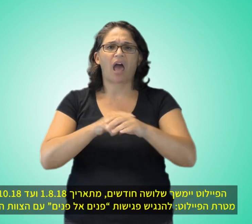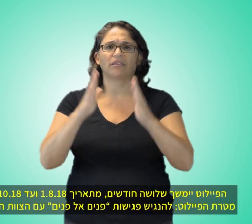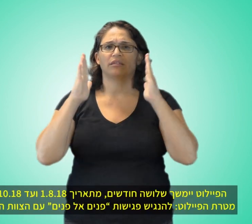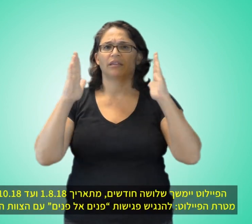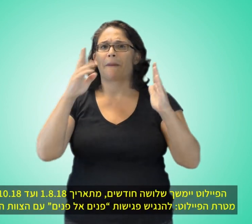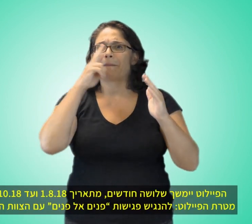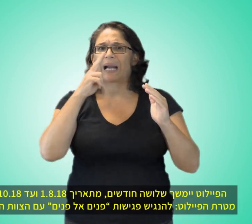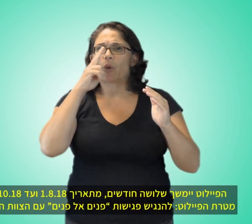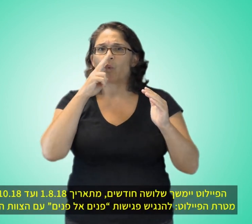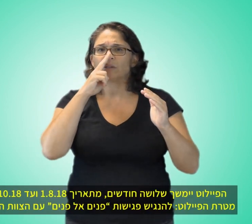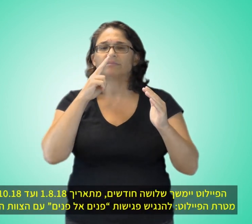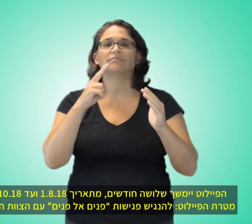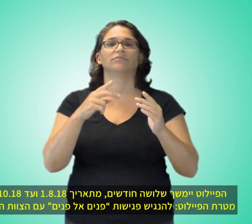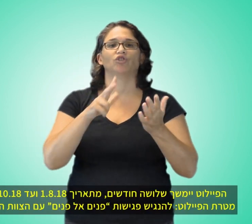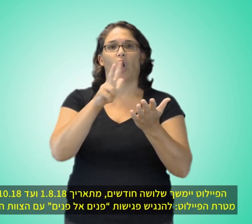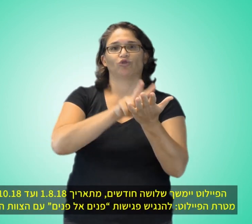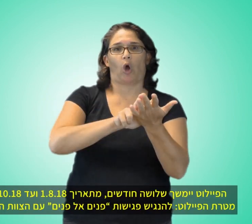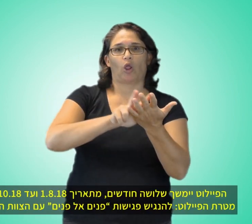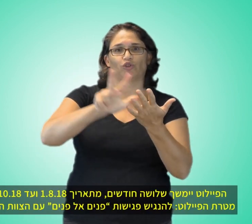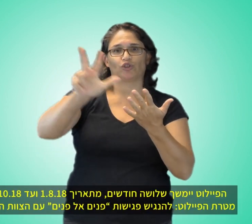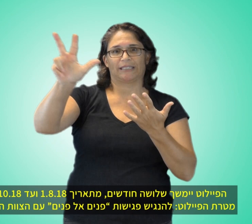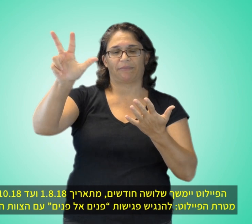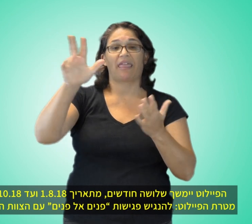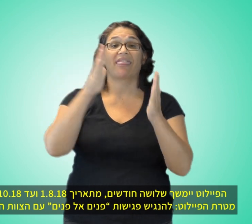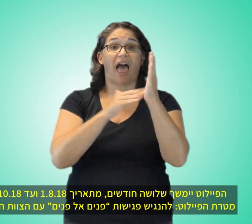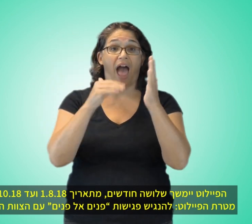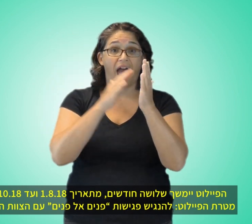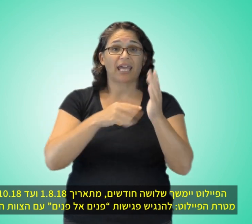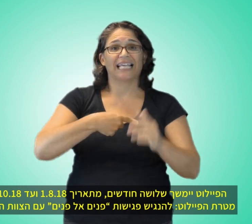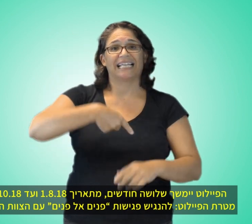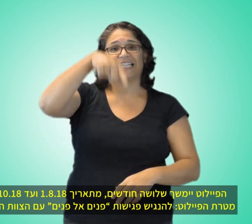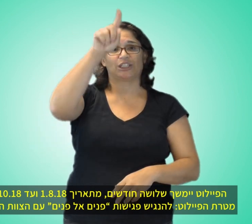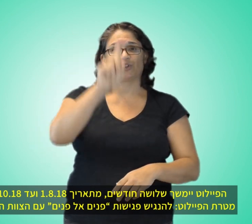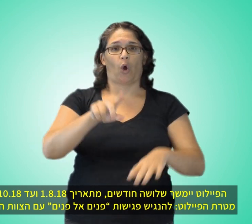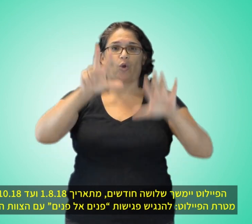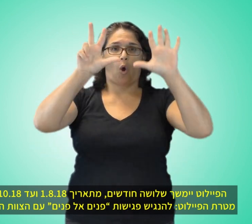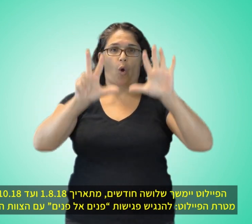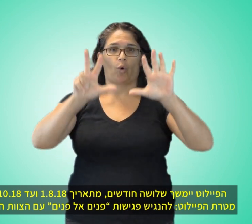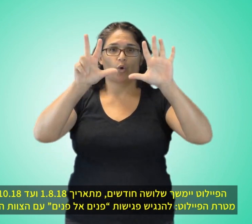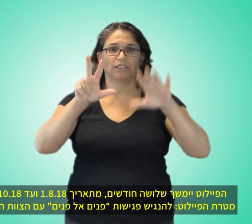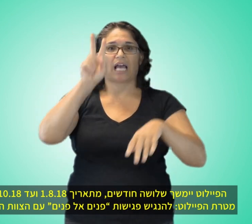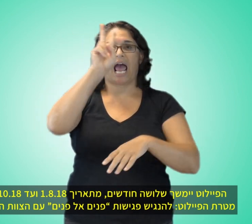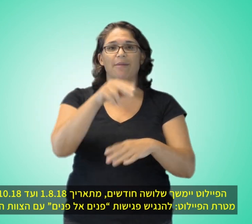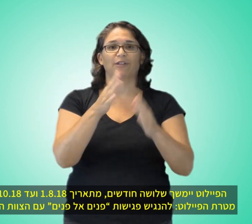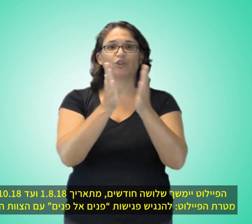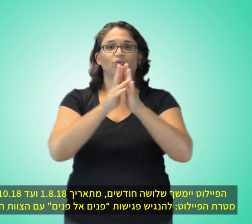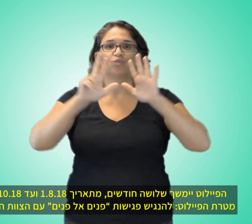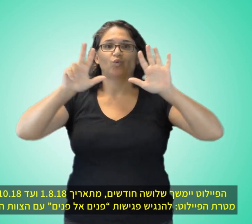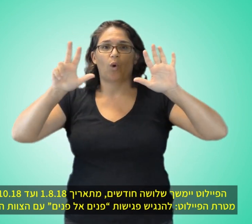הפיילוט יימשך 3 חודשים, מתאריך 1 לאוגוסט 2018